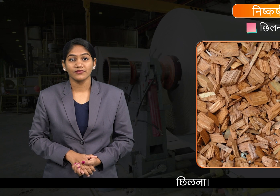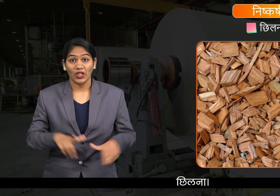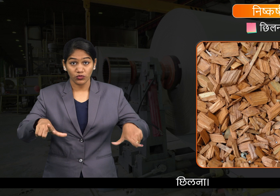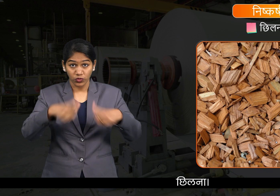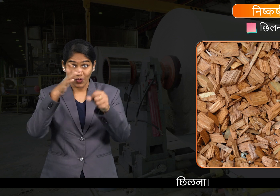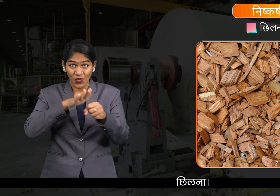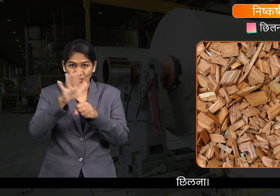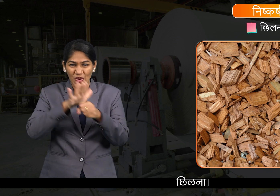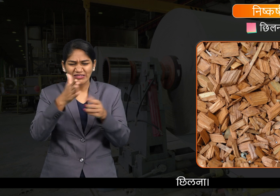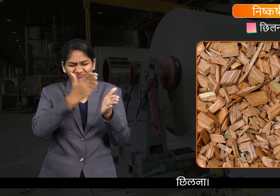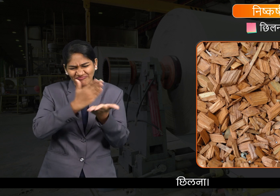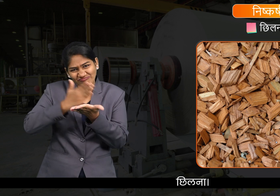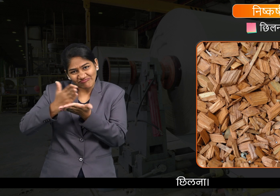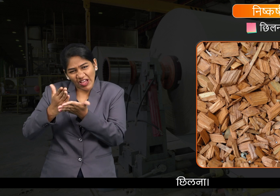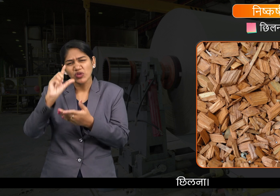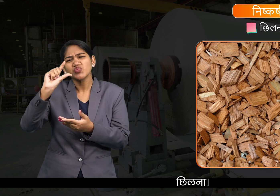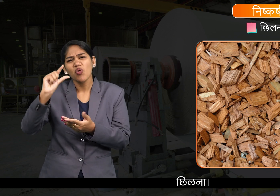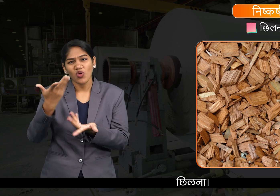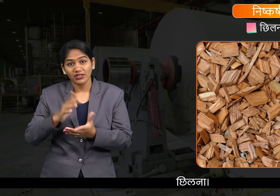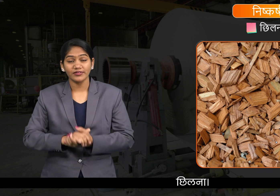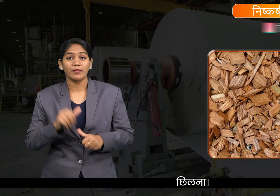पहला, छिलना।